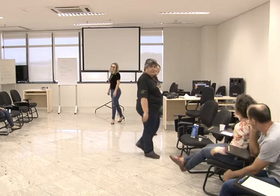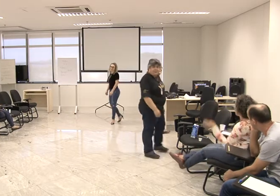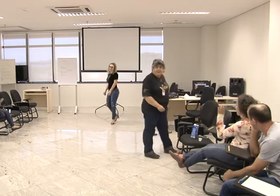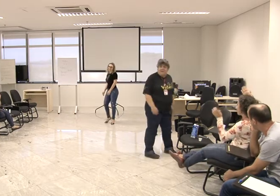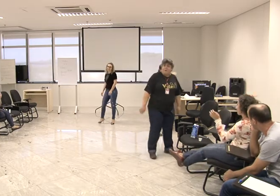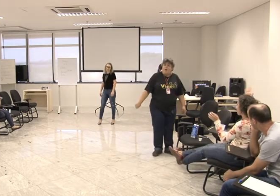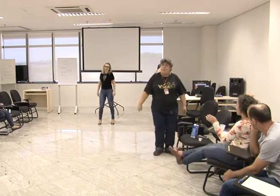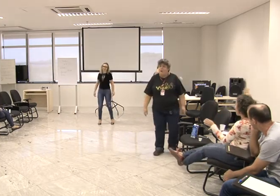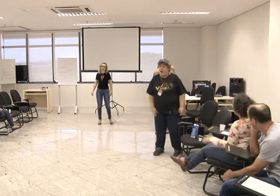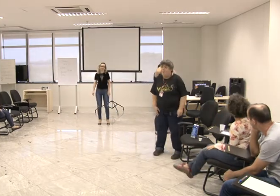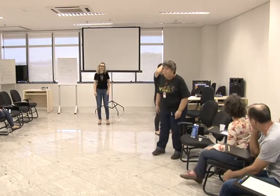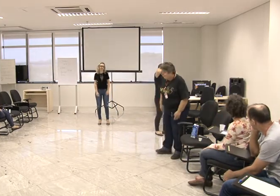Ó.